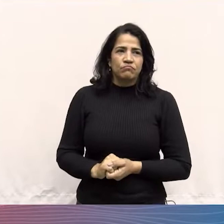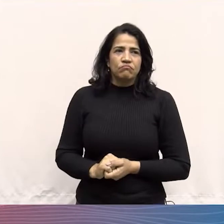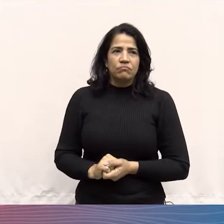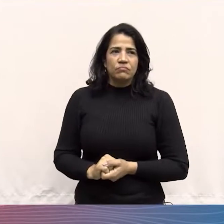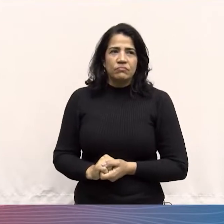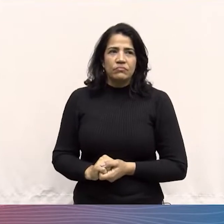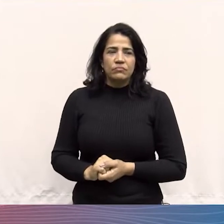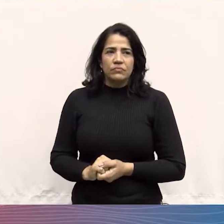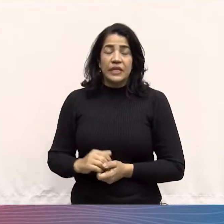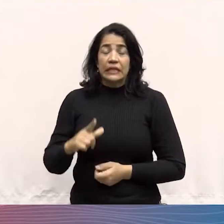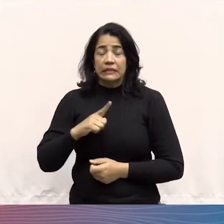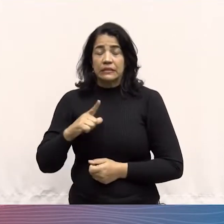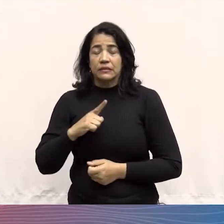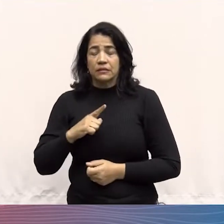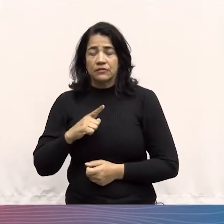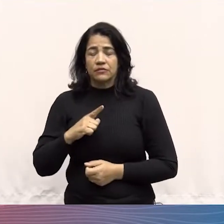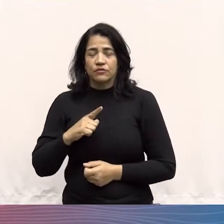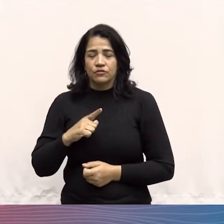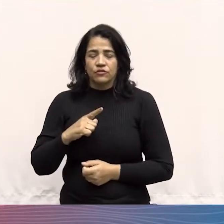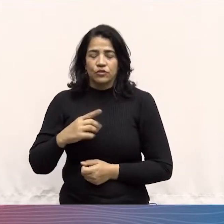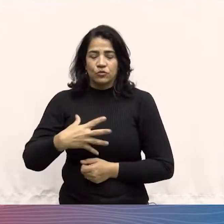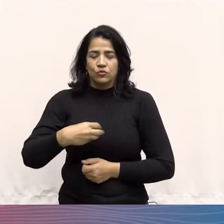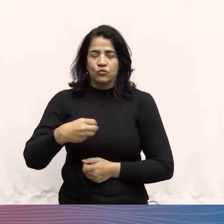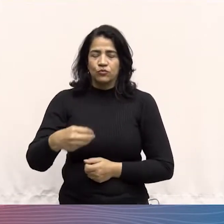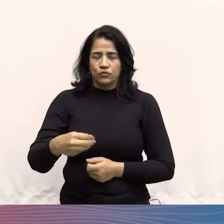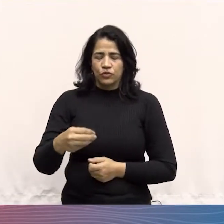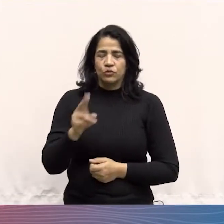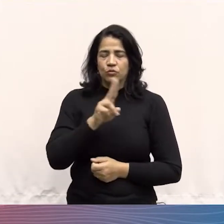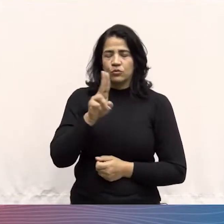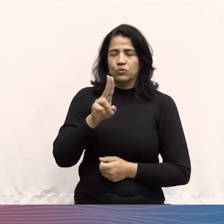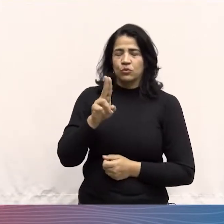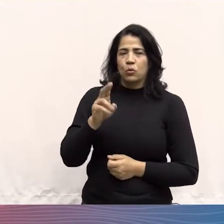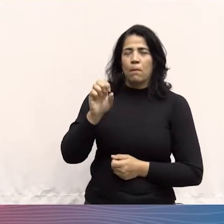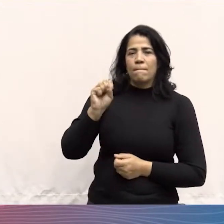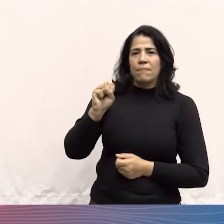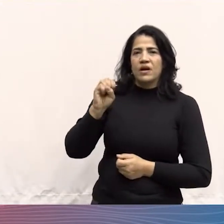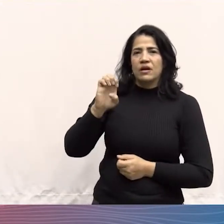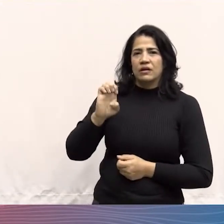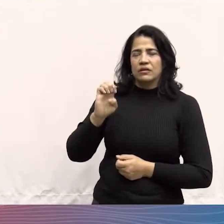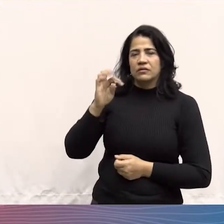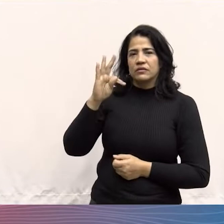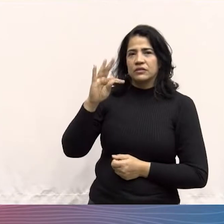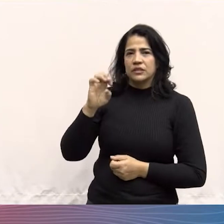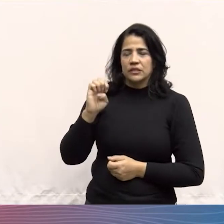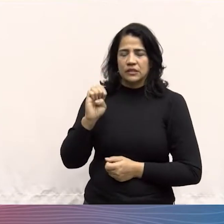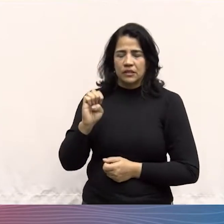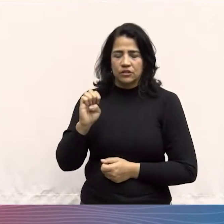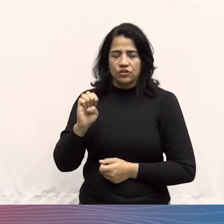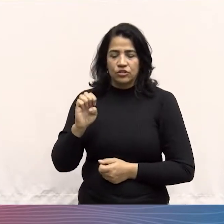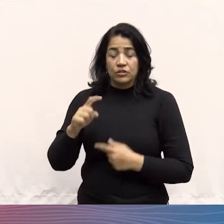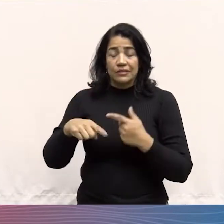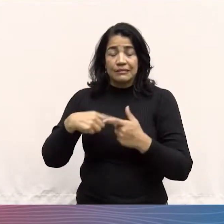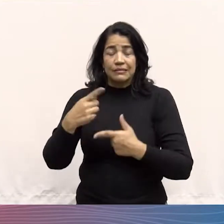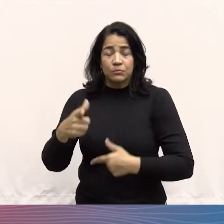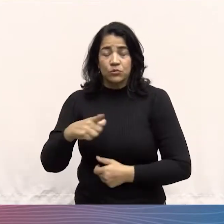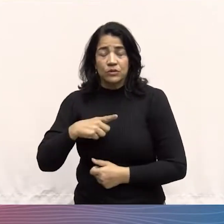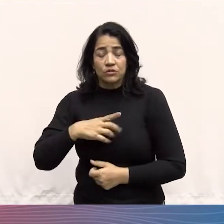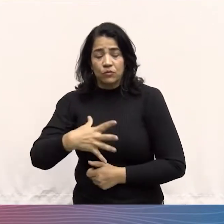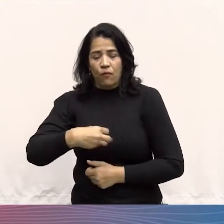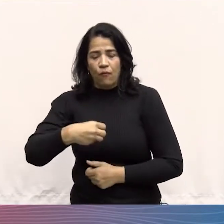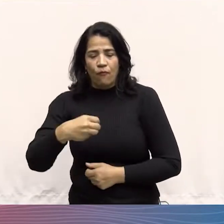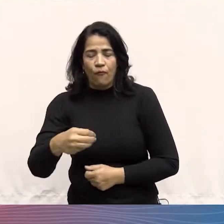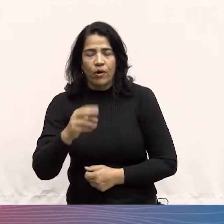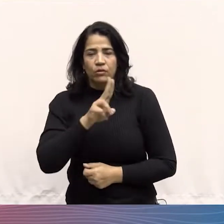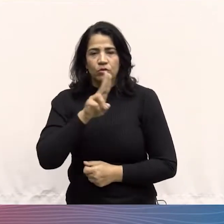Enos. Enos significa fraco, frágil e mortal. Aí se